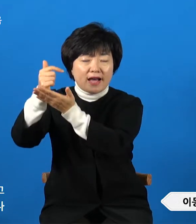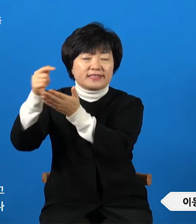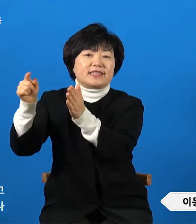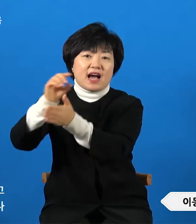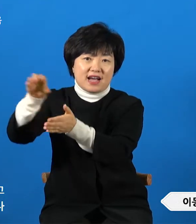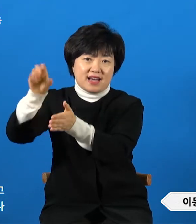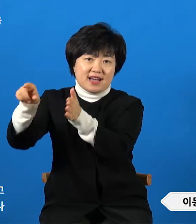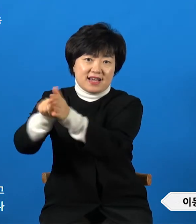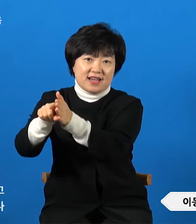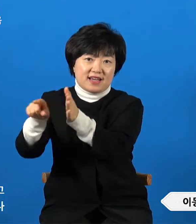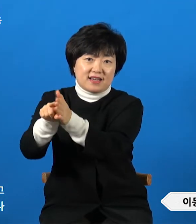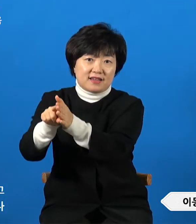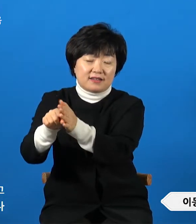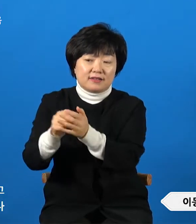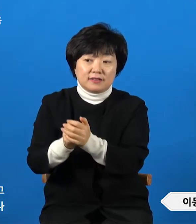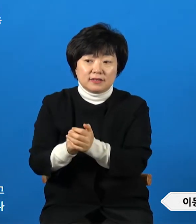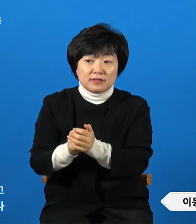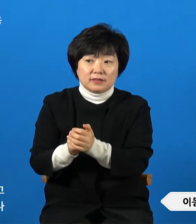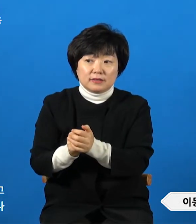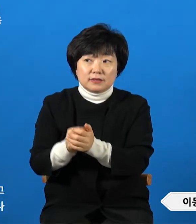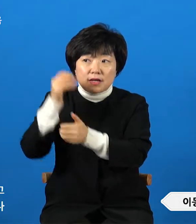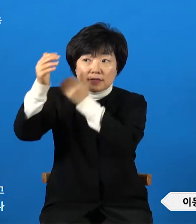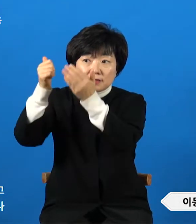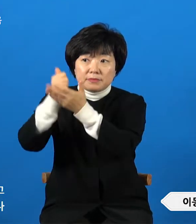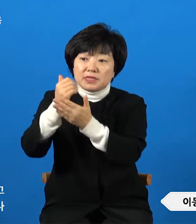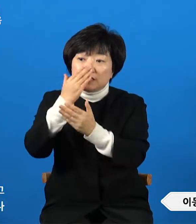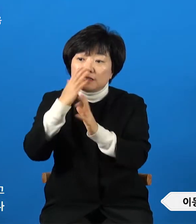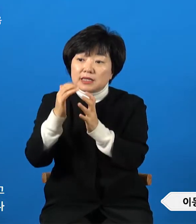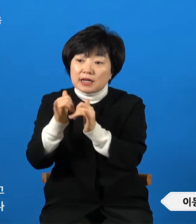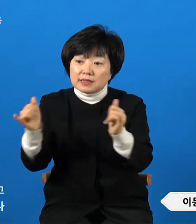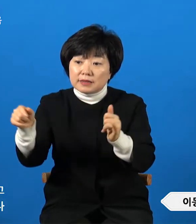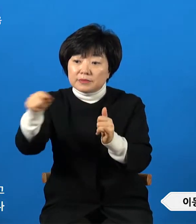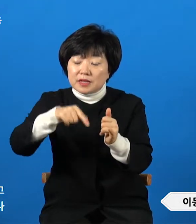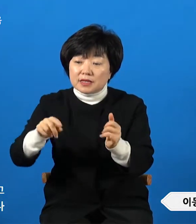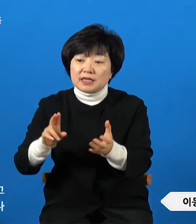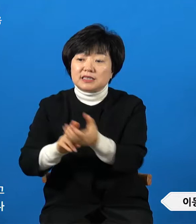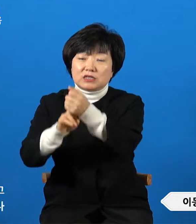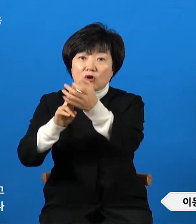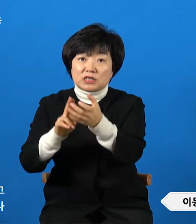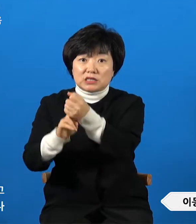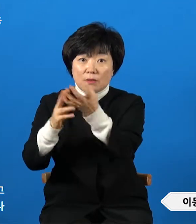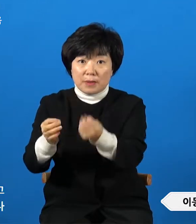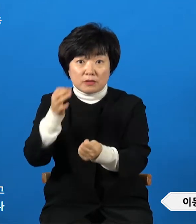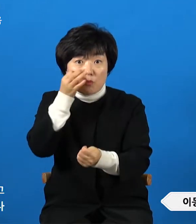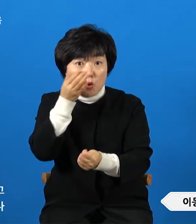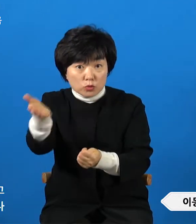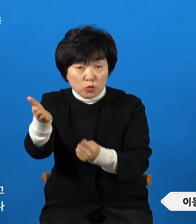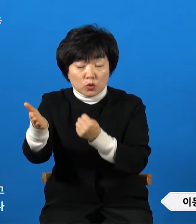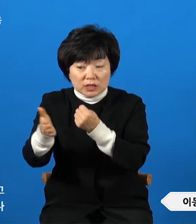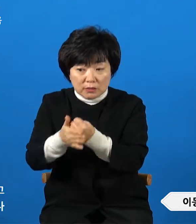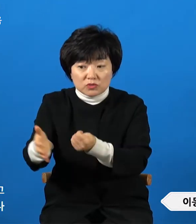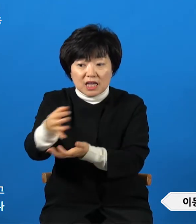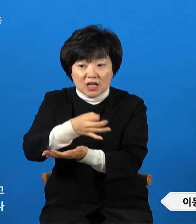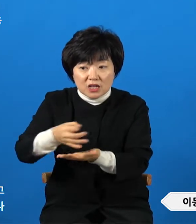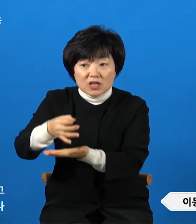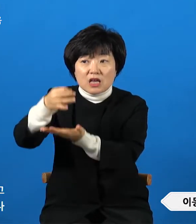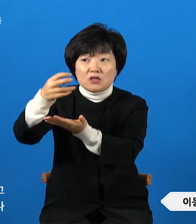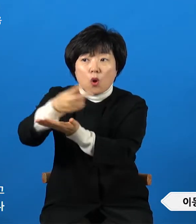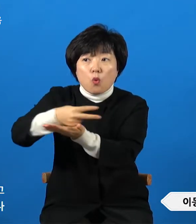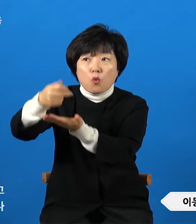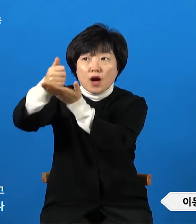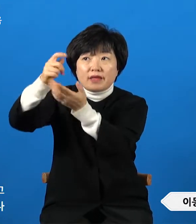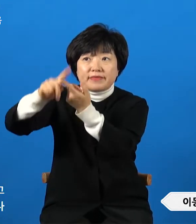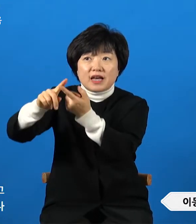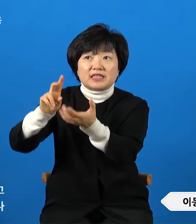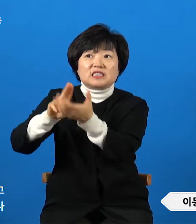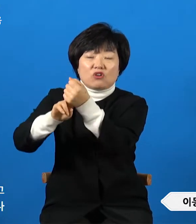하나님이 이스라엘 민족을 위해서 기적을 많이 행하셨기 때문에 유대인들은 그 야훼 신앙의 전통을 따라 기적을 찾고 있었습니다.